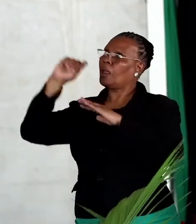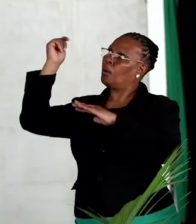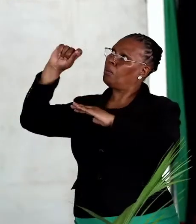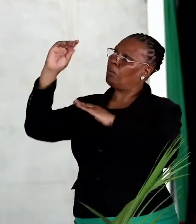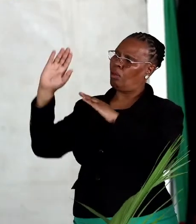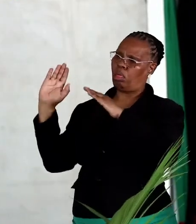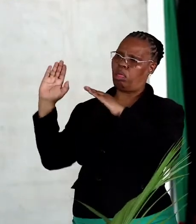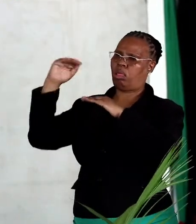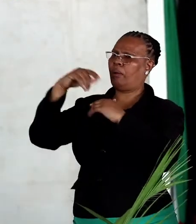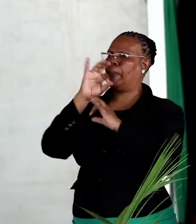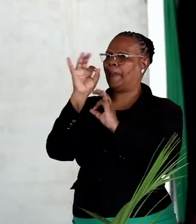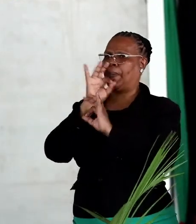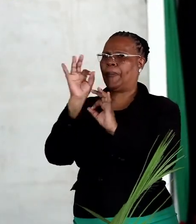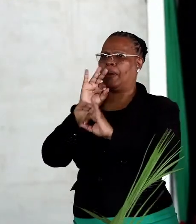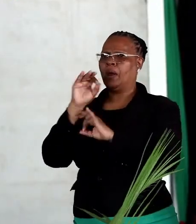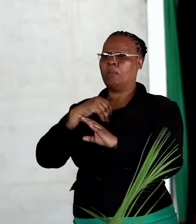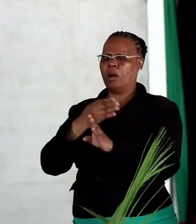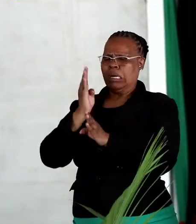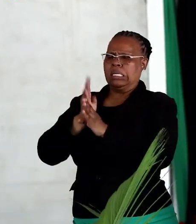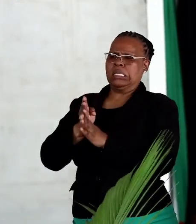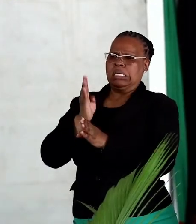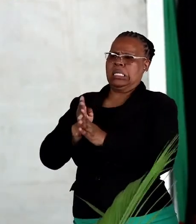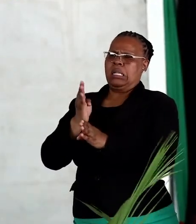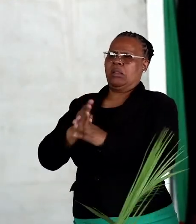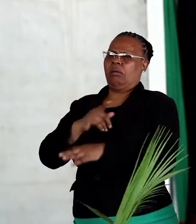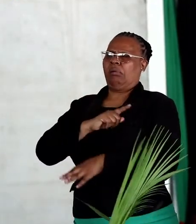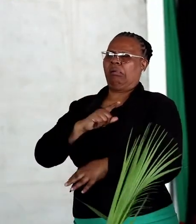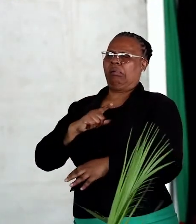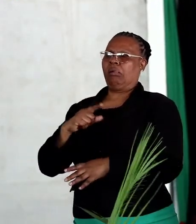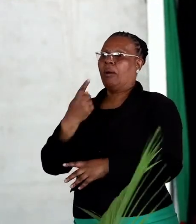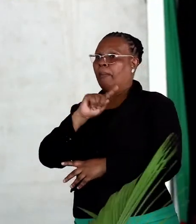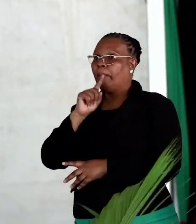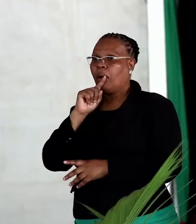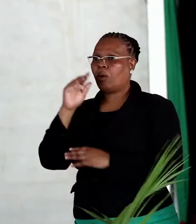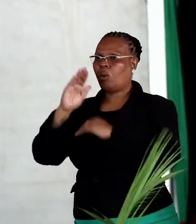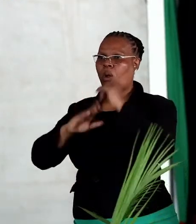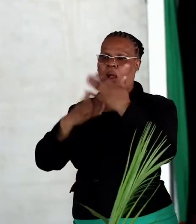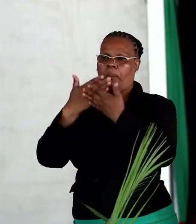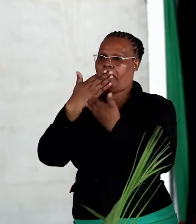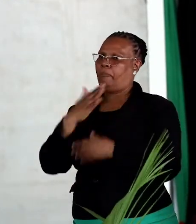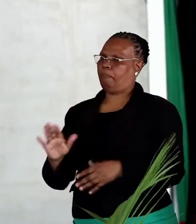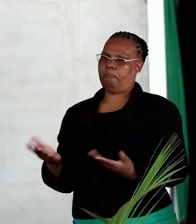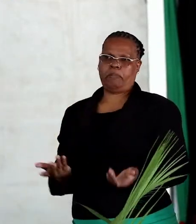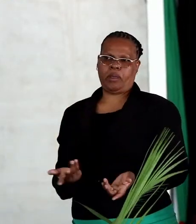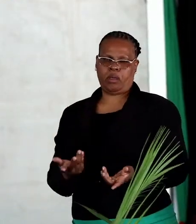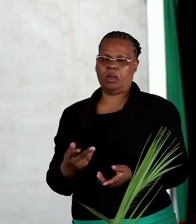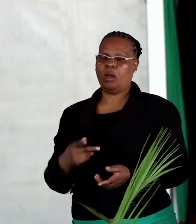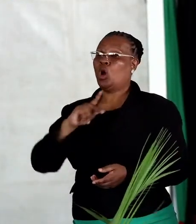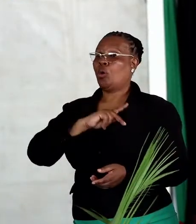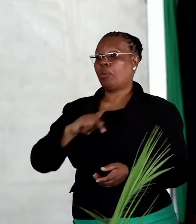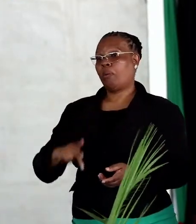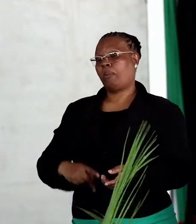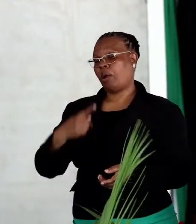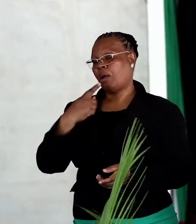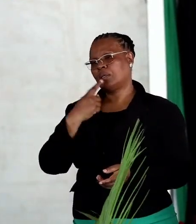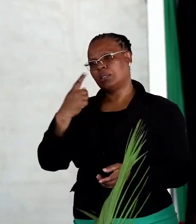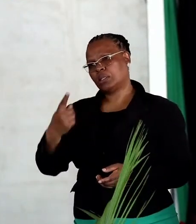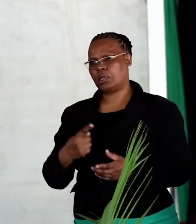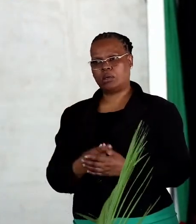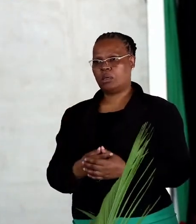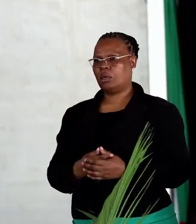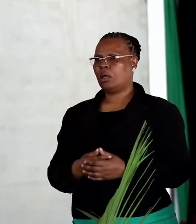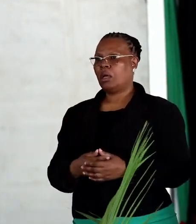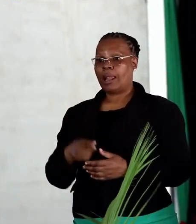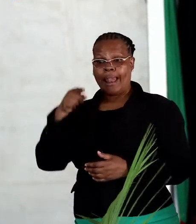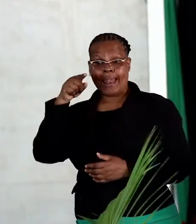kusakhiwa boyisakele wathi upremier Ayo RDP house kele, andizo ukwazi